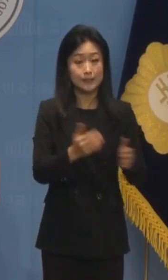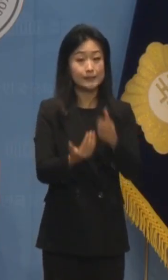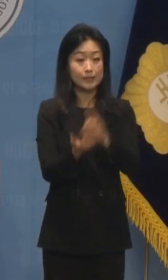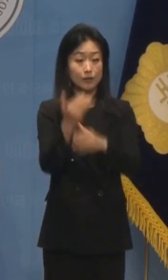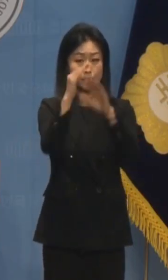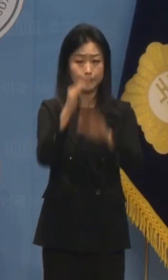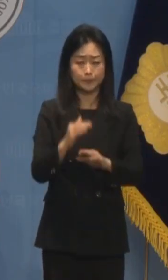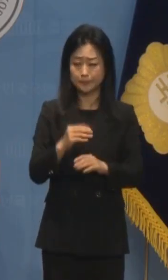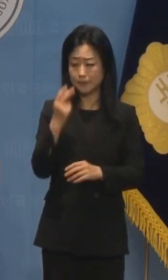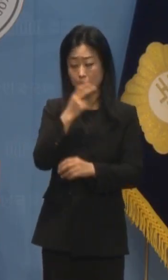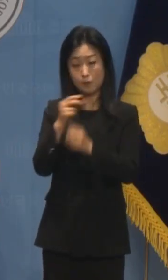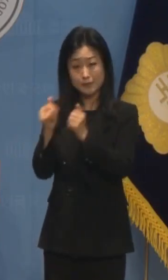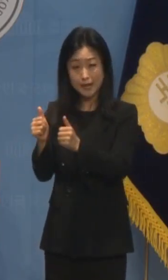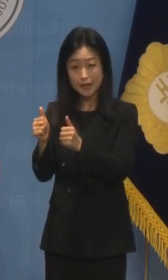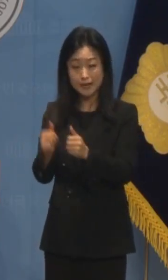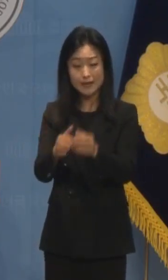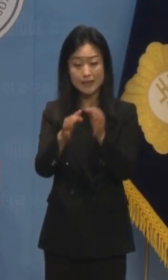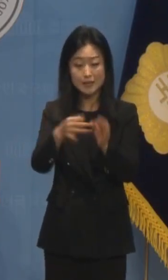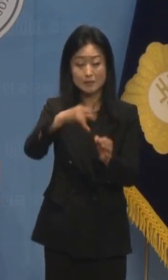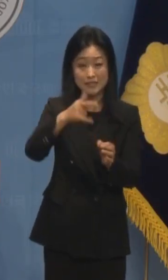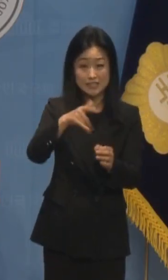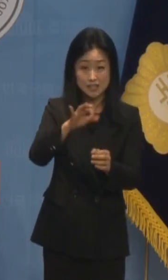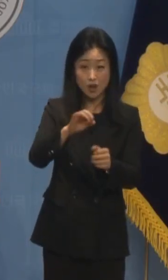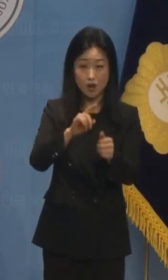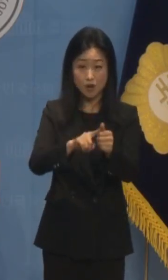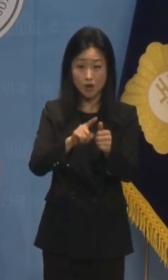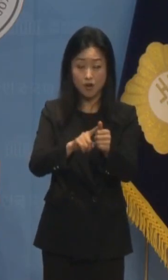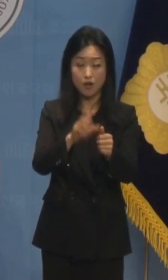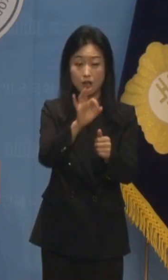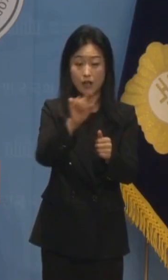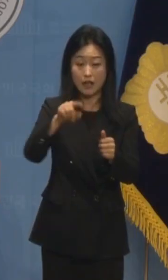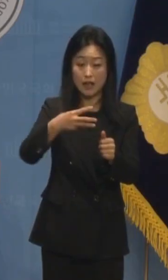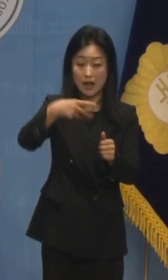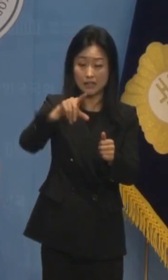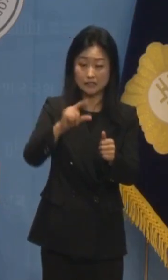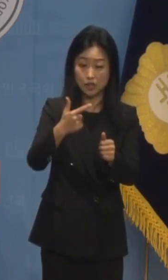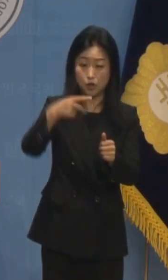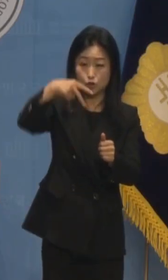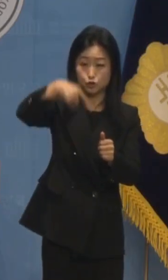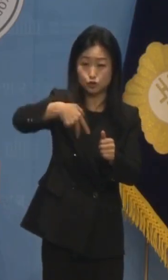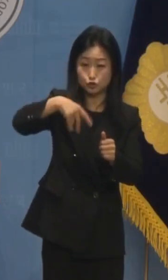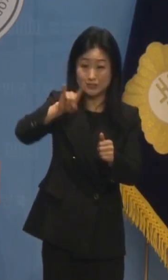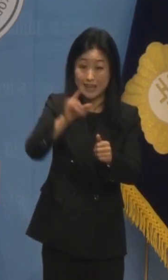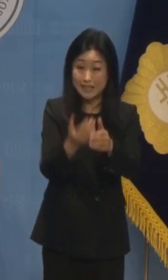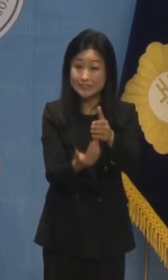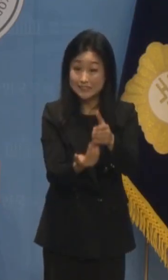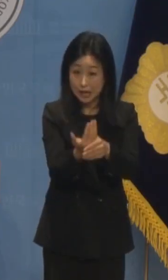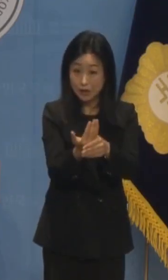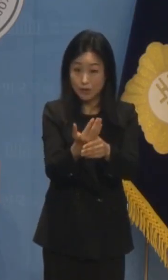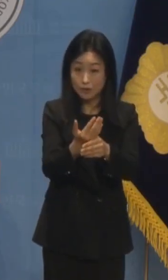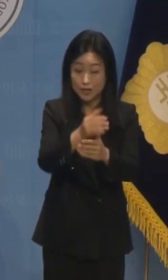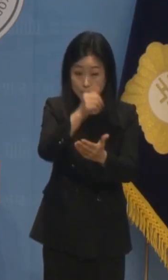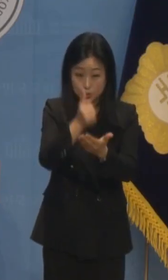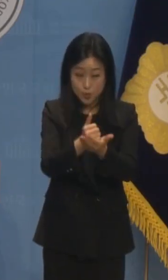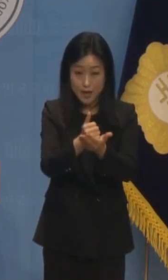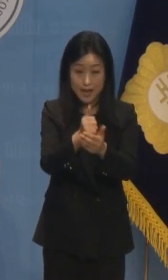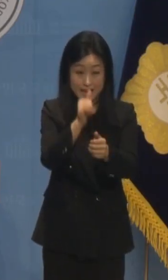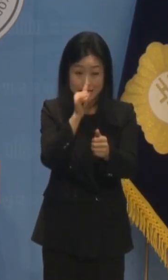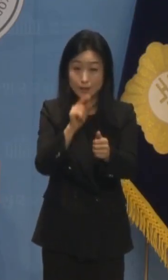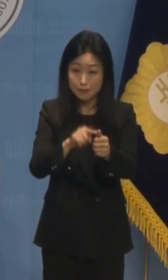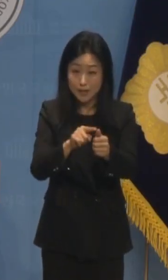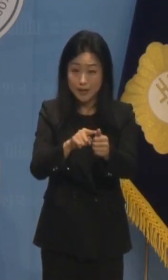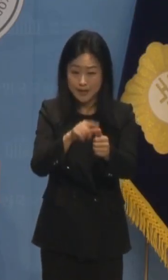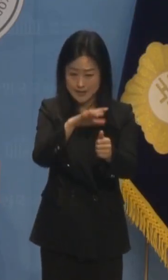사건은 검찰이 김진성 씨의 알선수재 사건을 압박수단으로 수사 기소한 사건입니다.